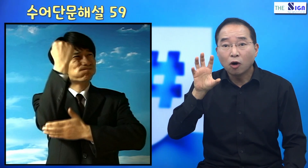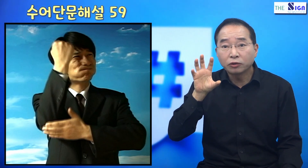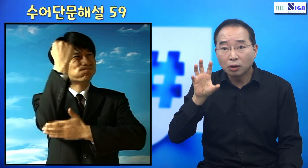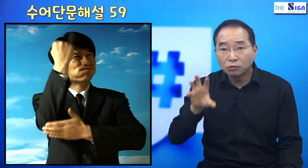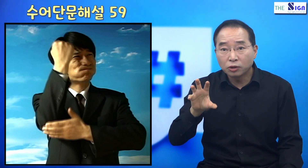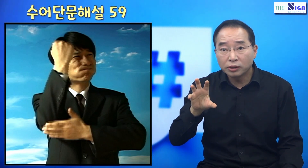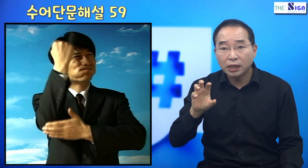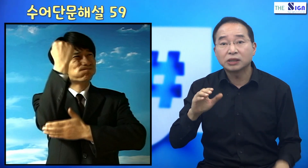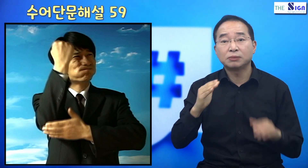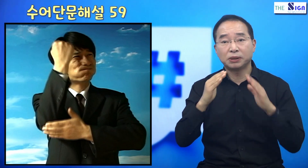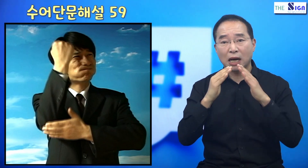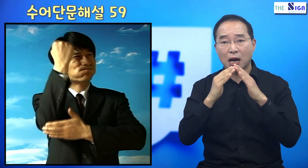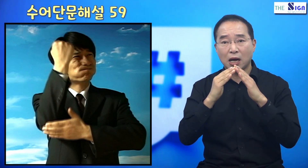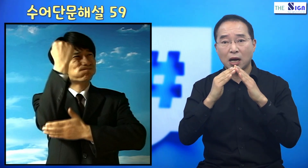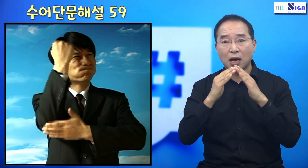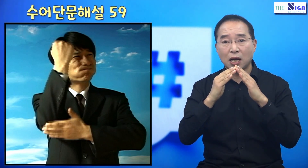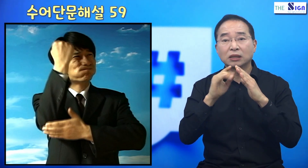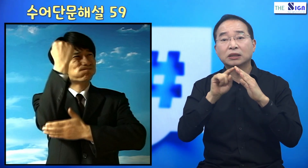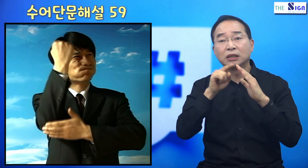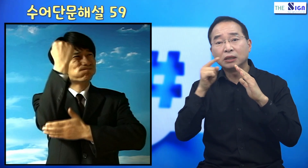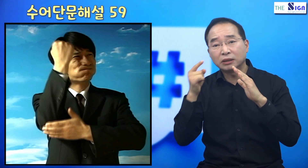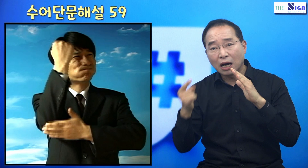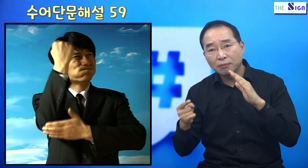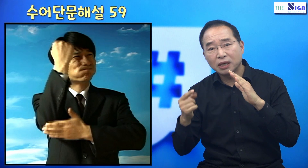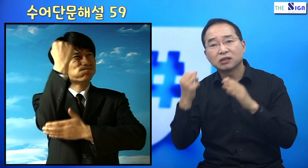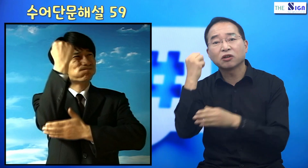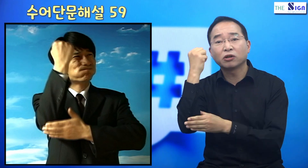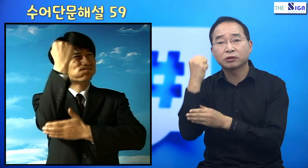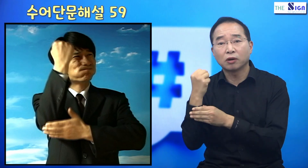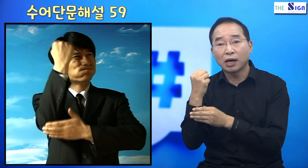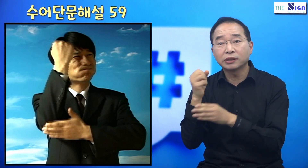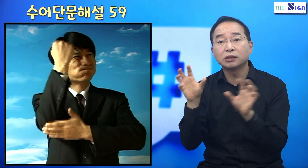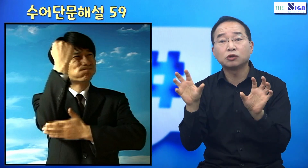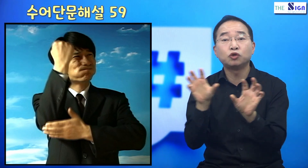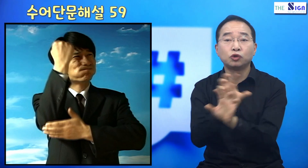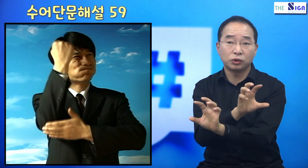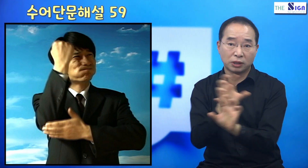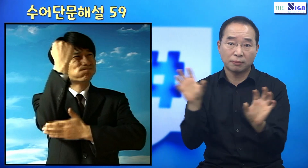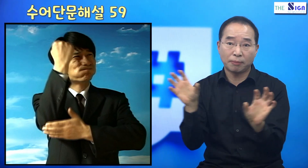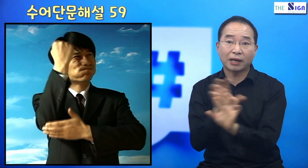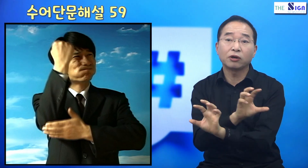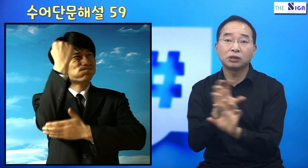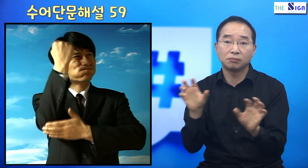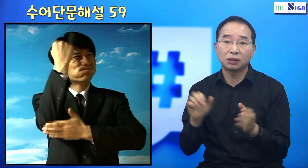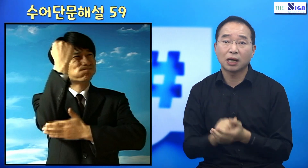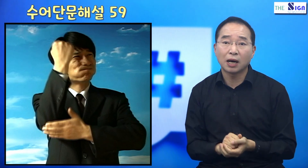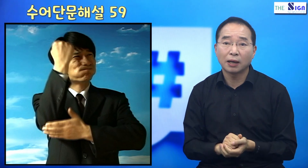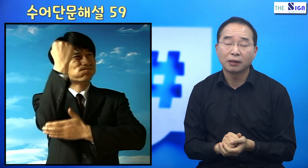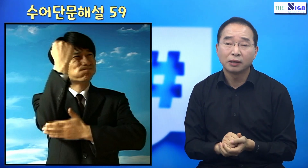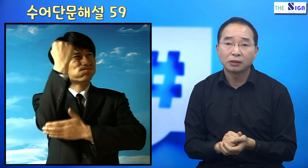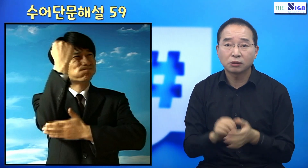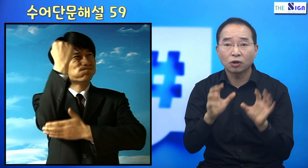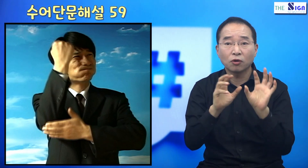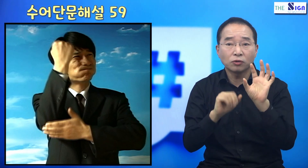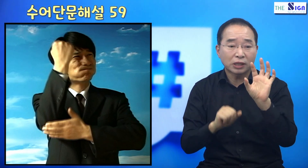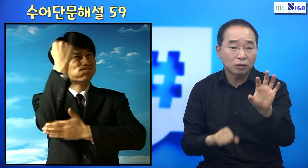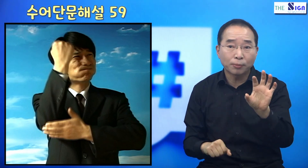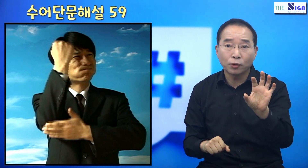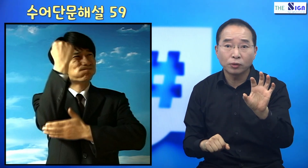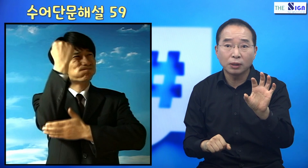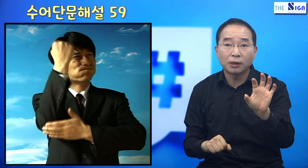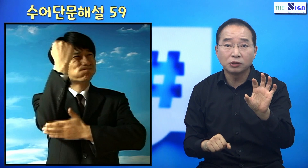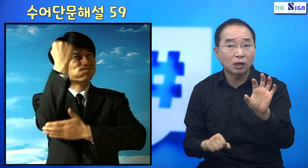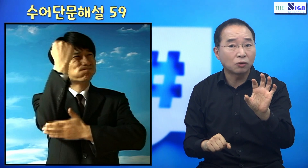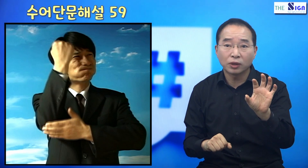이게 어떤 물건이냐 집이다. 그 다음에 이게 썩었어. 항상 이제 뒤로 이렇게 바뀌어집니다. 그래서